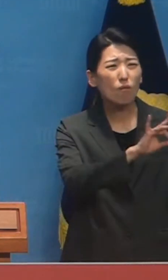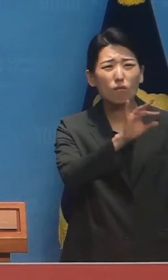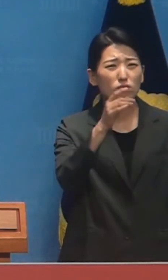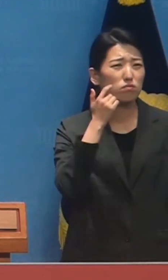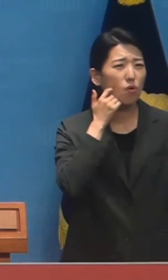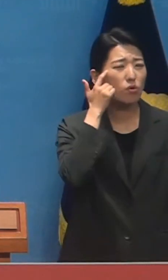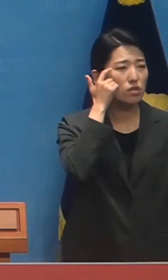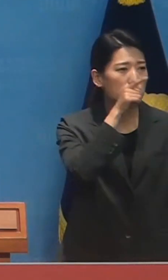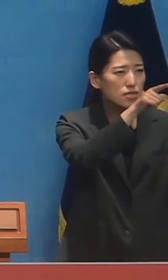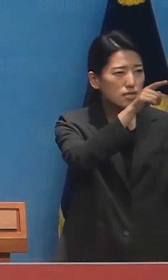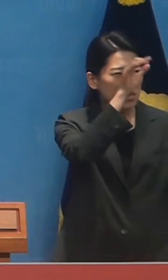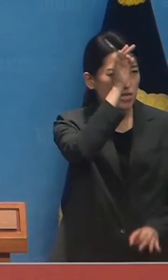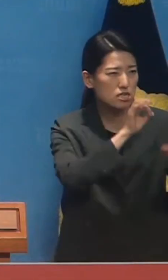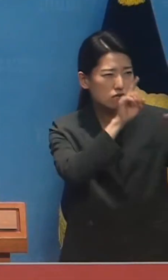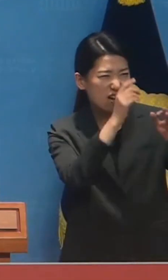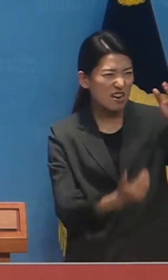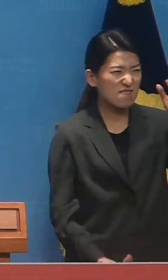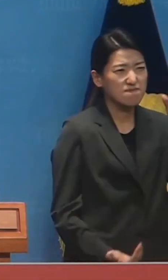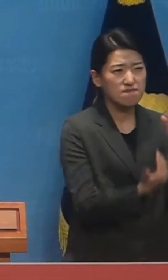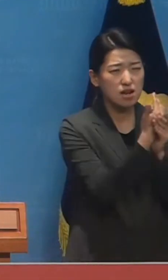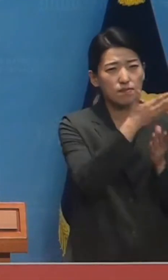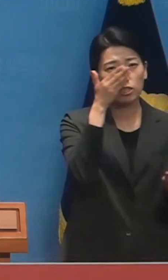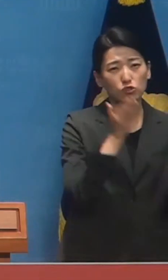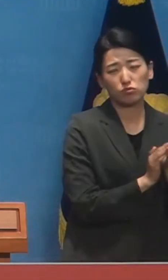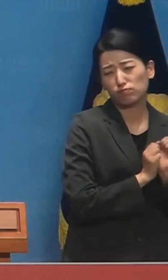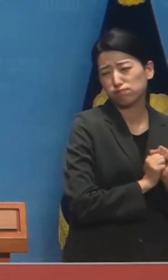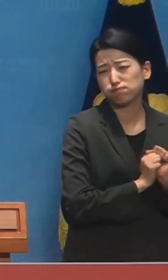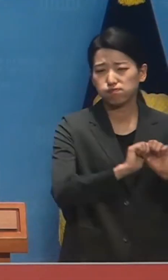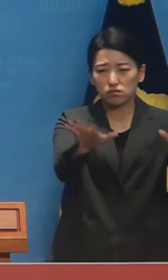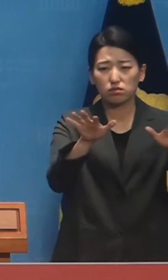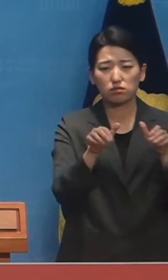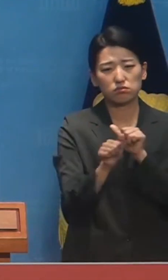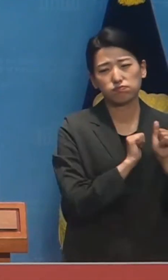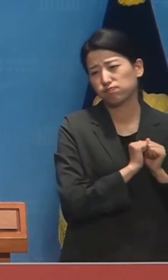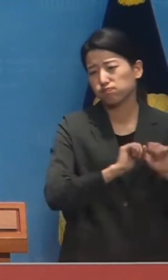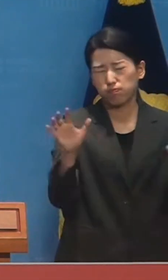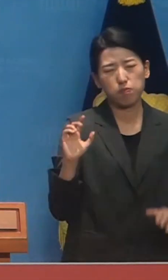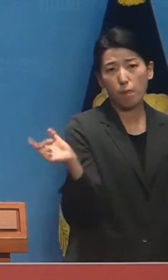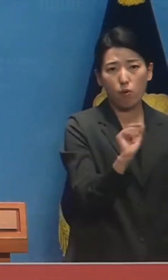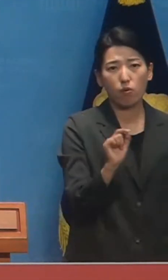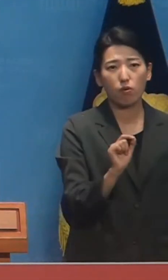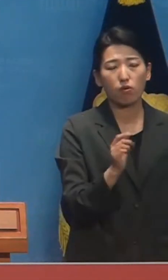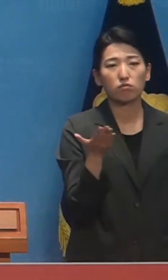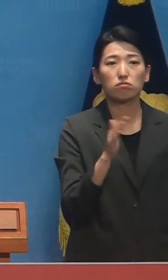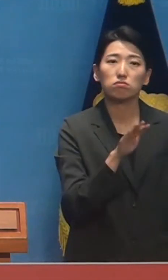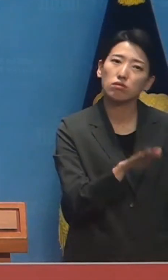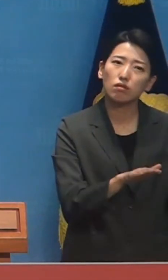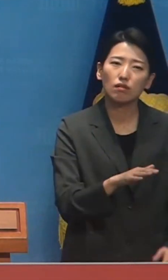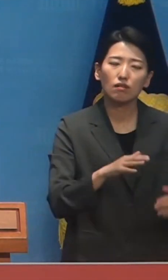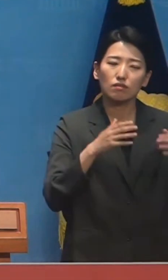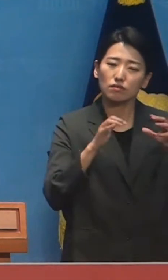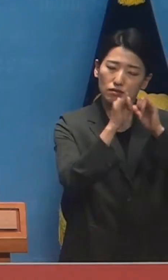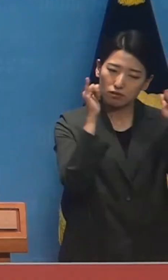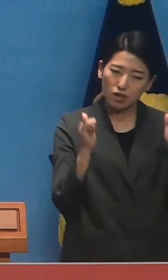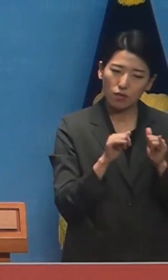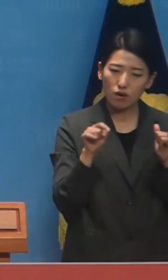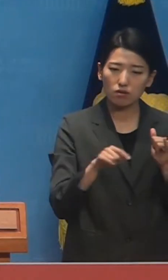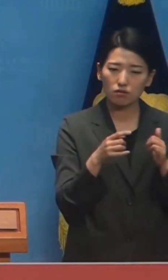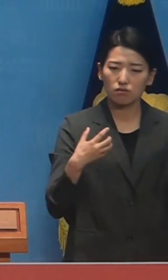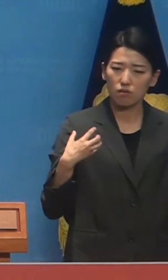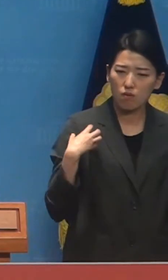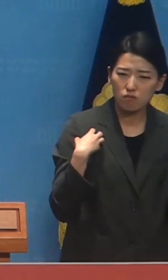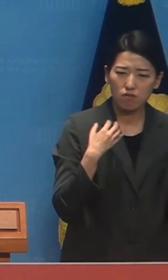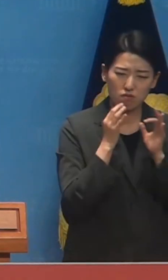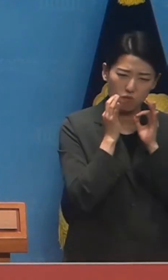드러나면요 일파만파 퍼져나가는 반면에 실제로 숨은 곳에서 정말 많은 역할들을 감당하는데 이런 부분들에